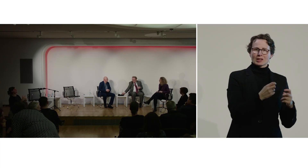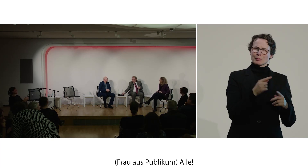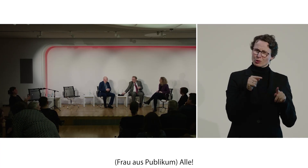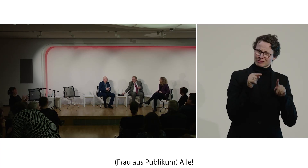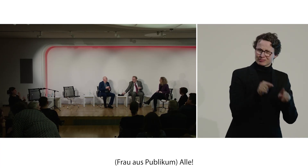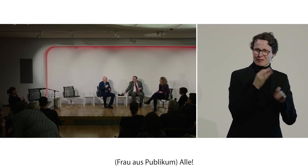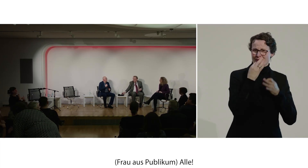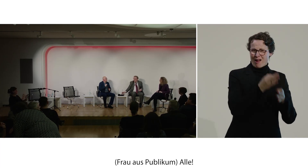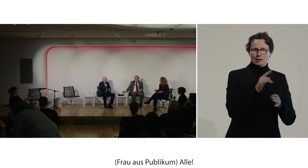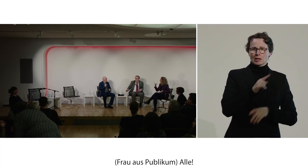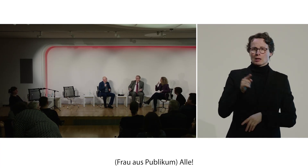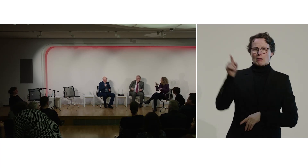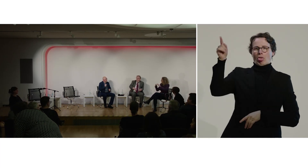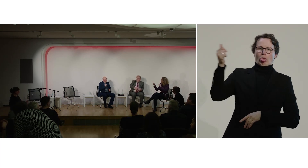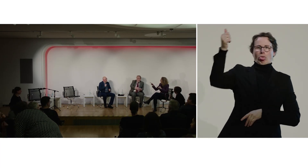Hallo.